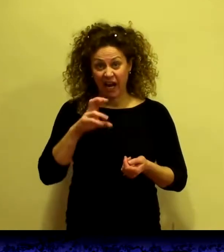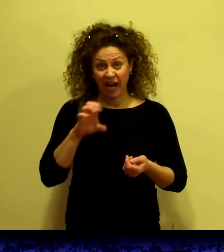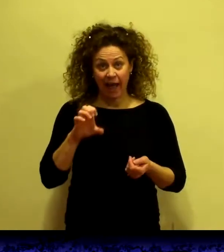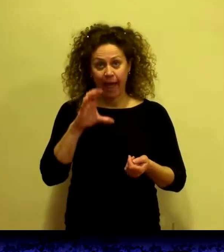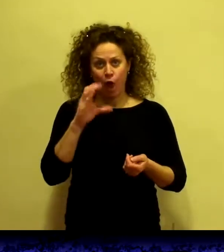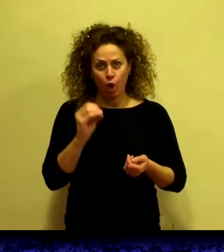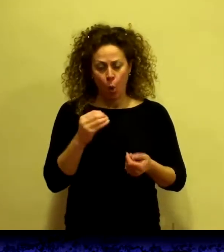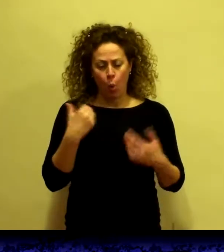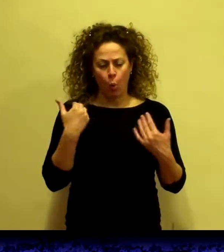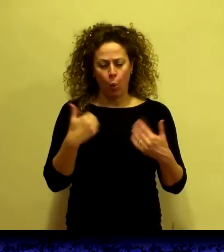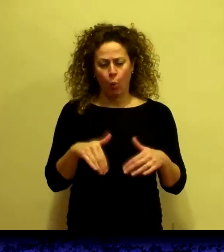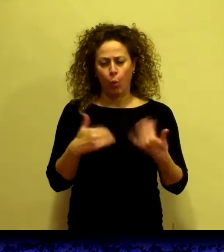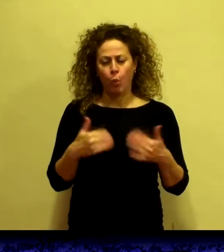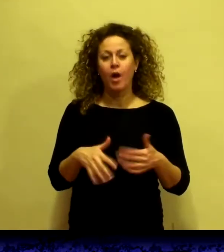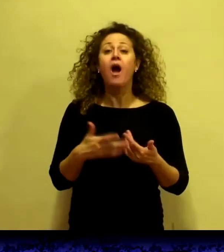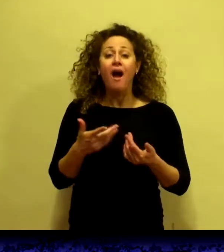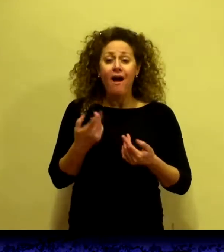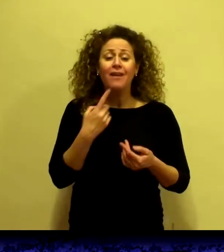non vengo.